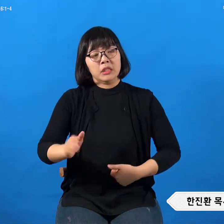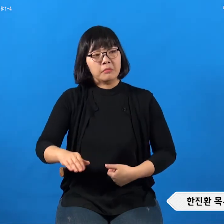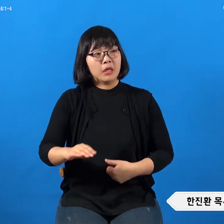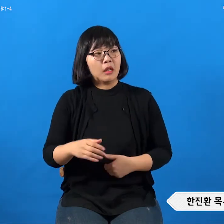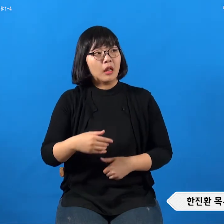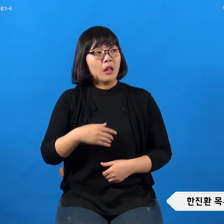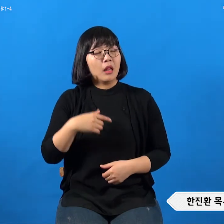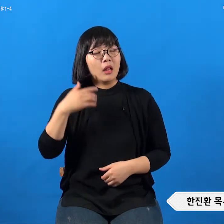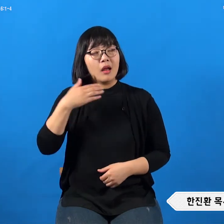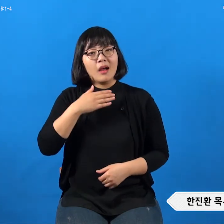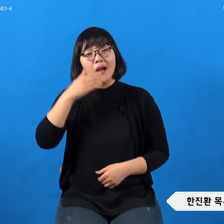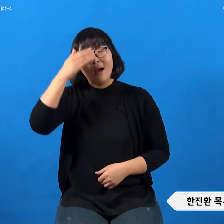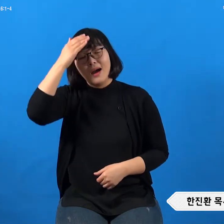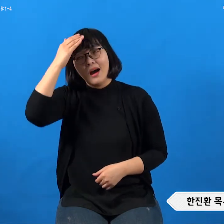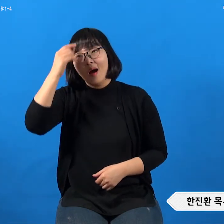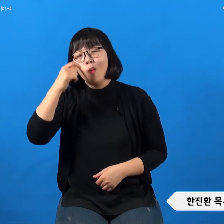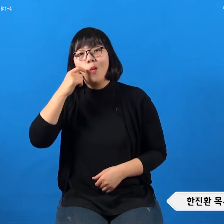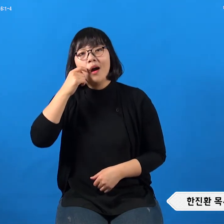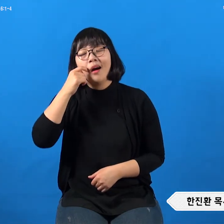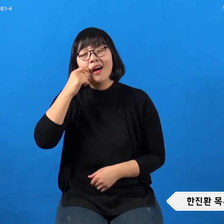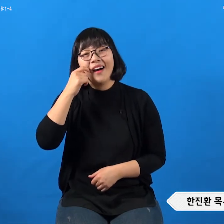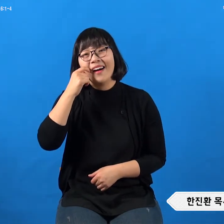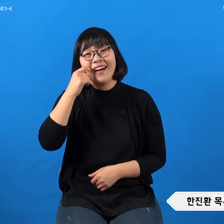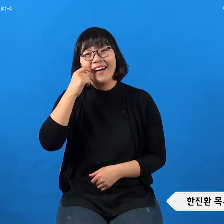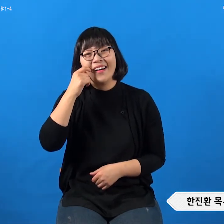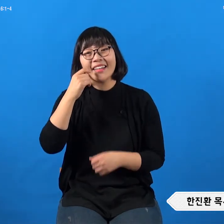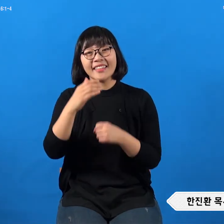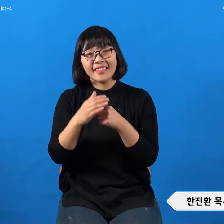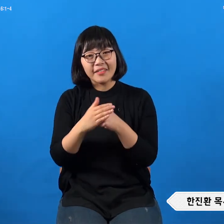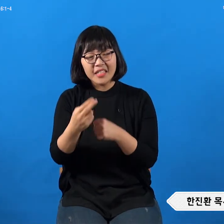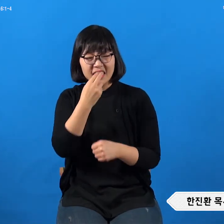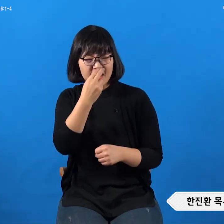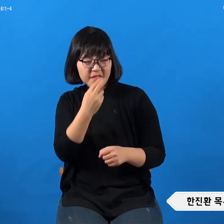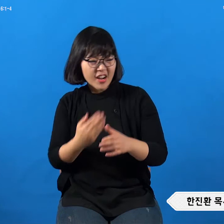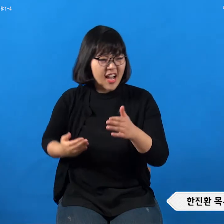살아남지를 못하니까 그렇게 하지는 않습니다. 분명한